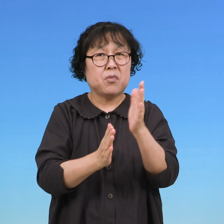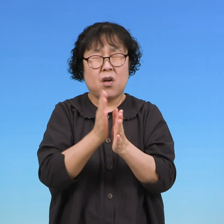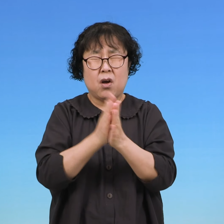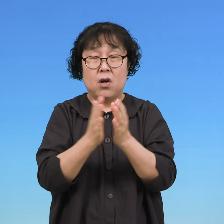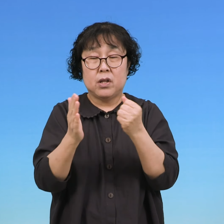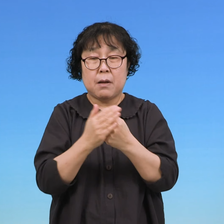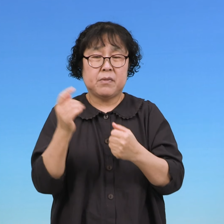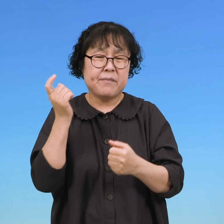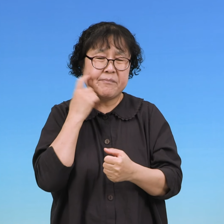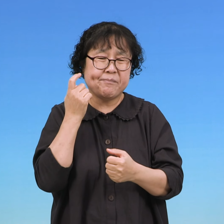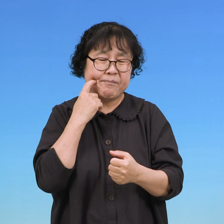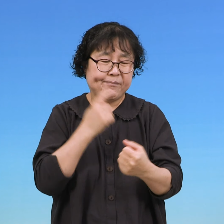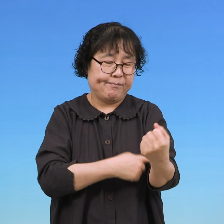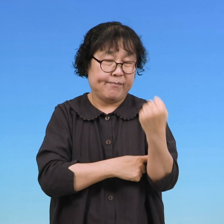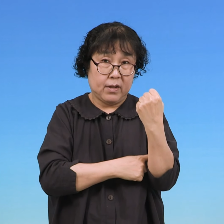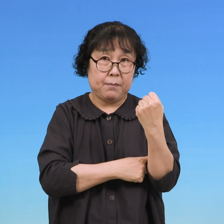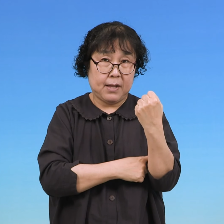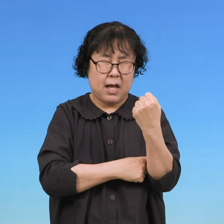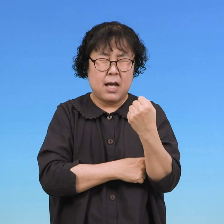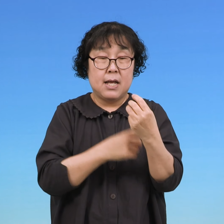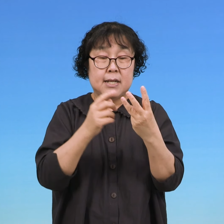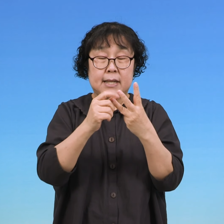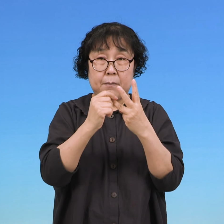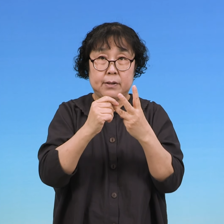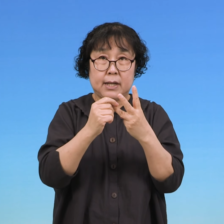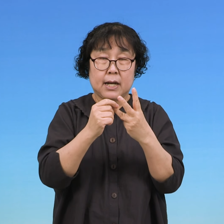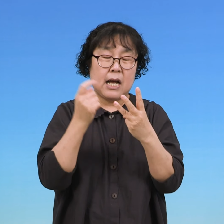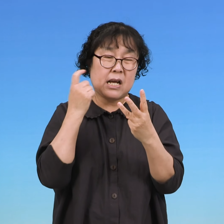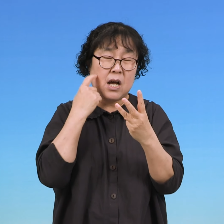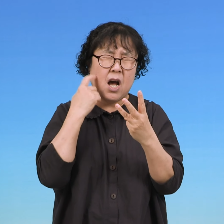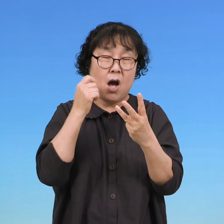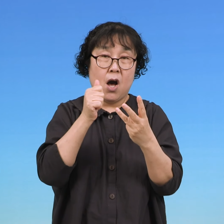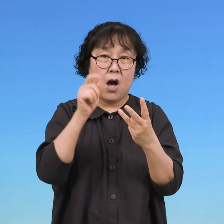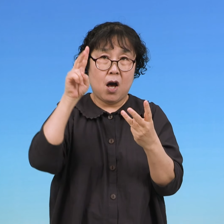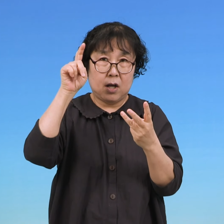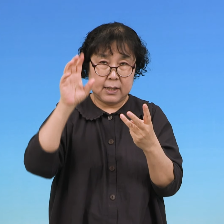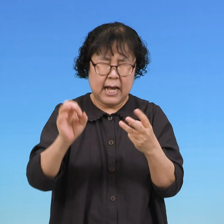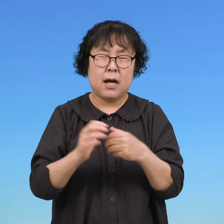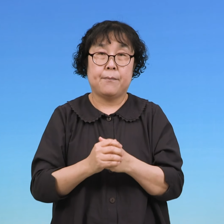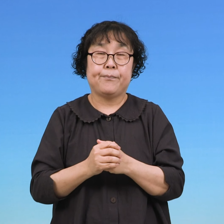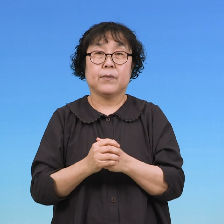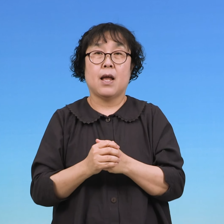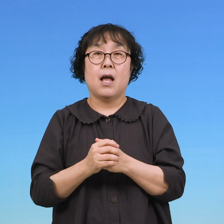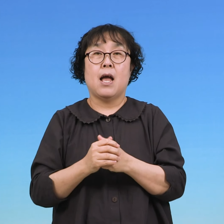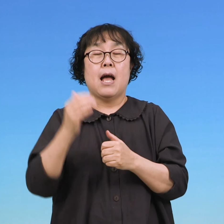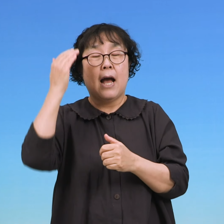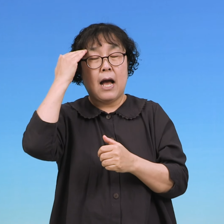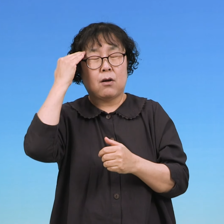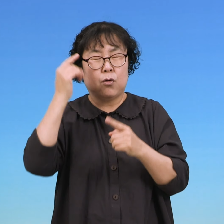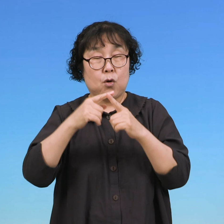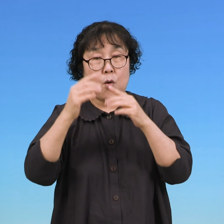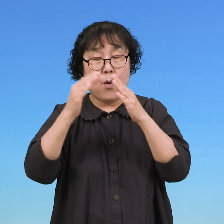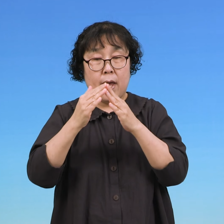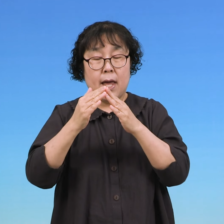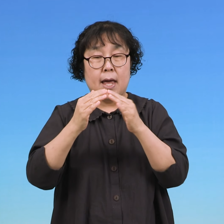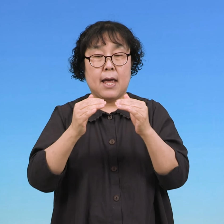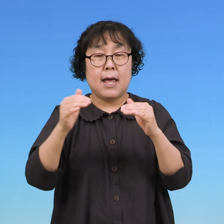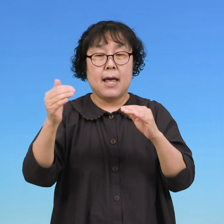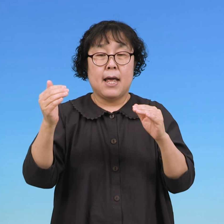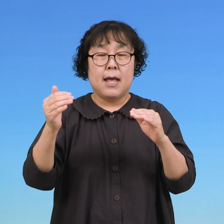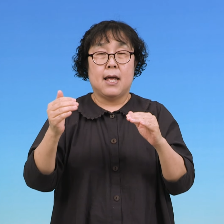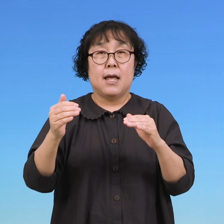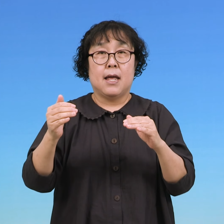이게 허세. 그리고 세 번째로 허상. 한국교회에 몸담고 있는 대부분의 평신도가